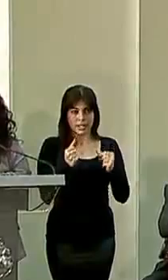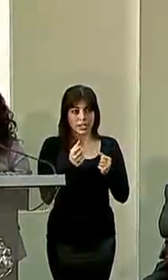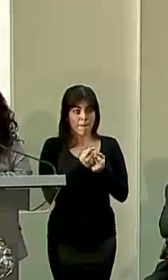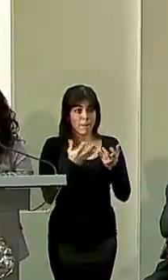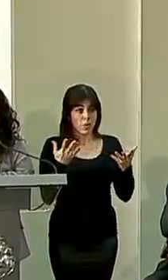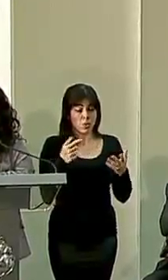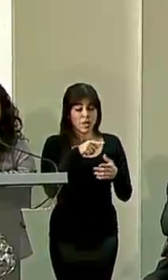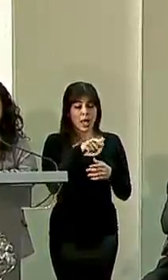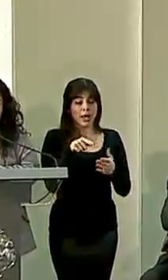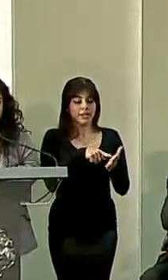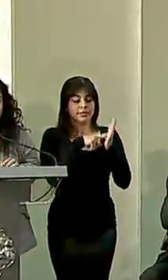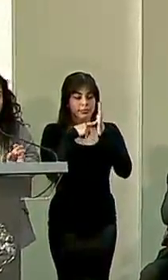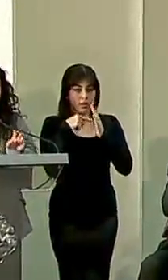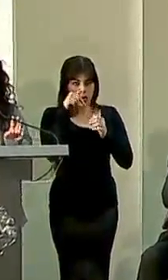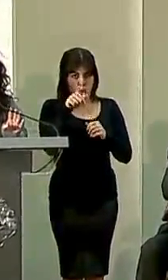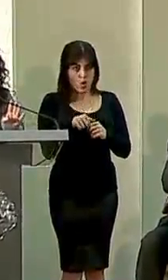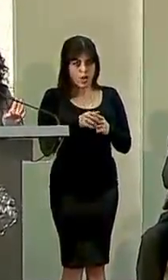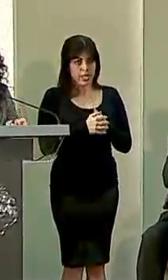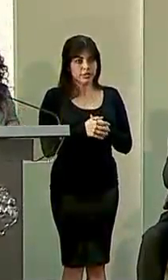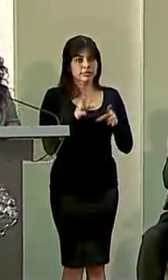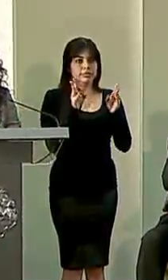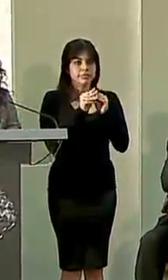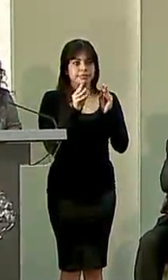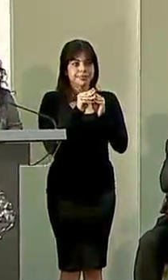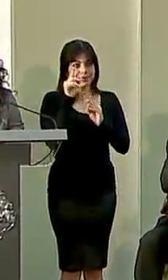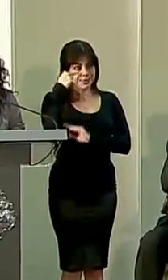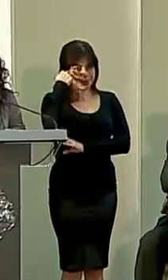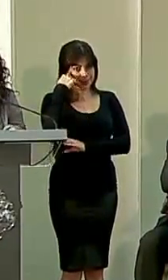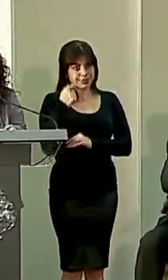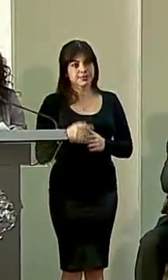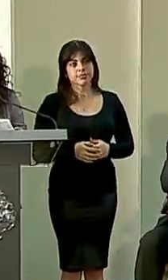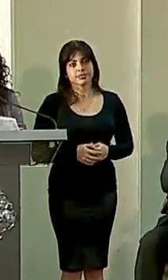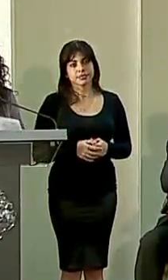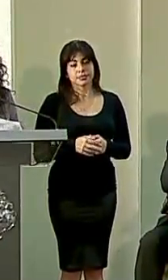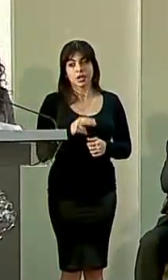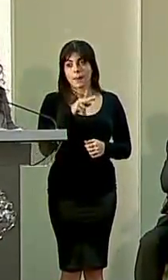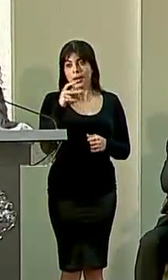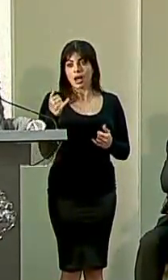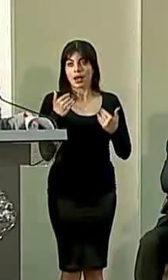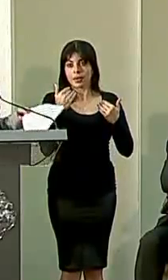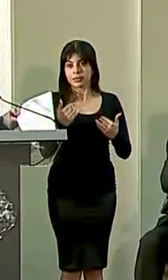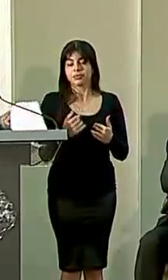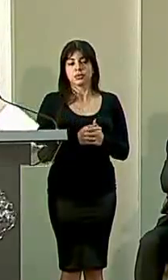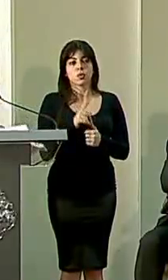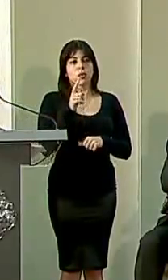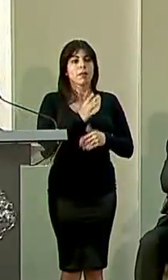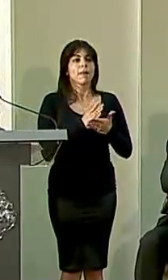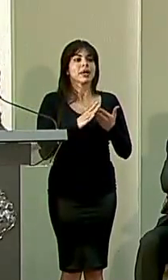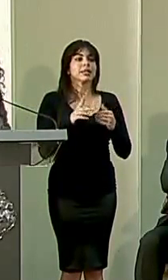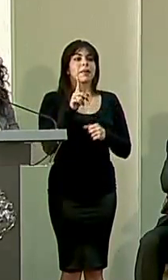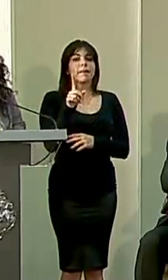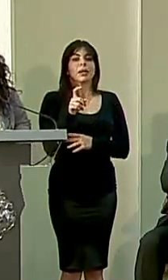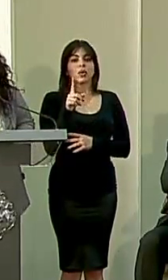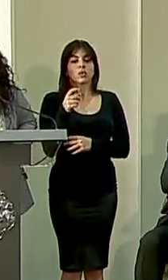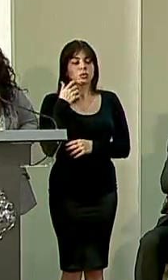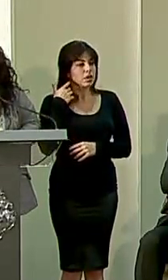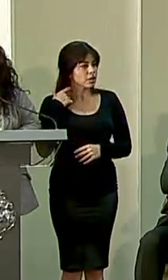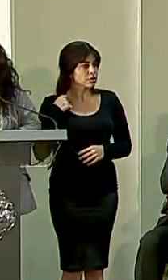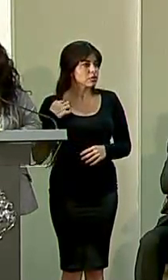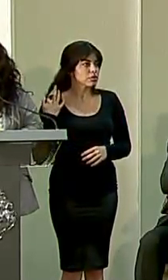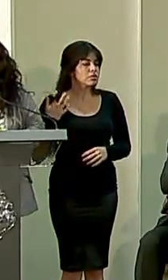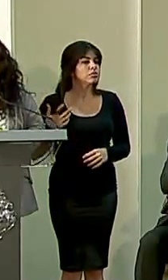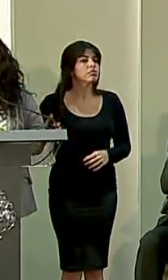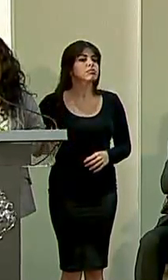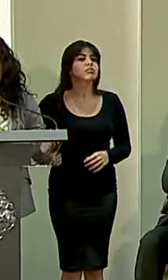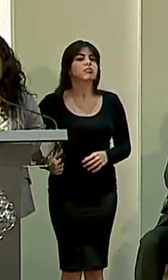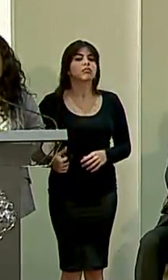que fueron presentadas hoy en el Consejo de Gobierno. Colegas, vamos a iniciar así un periodo de preguntas. Por favor,